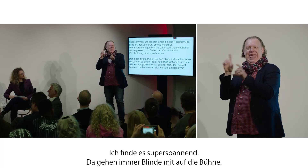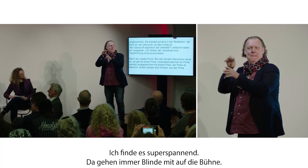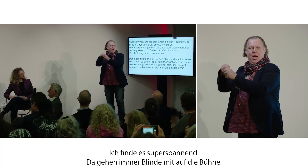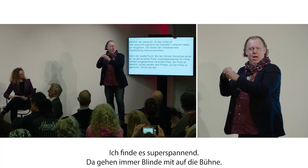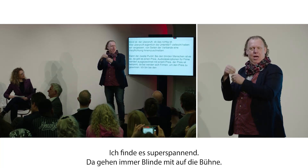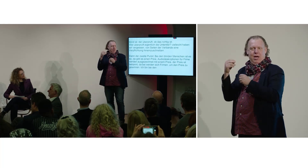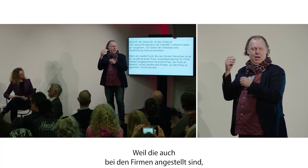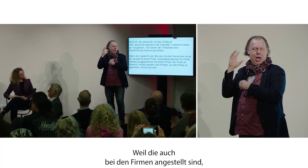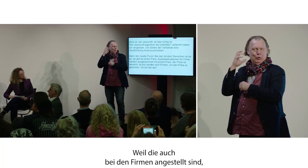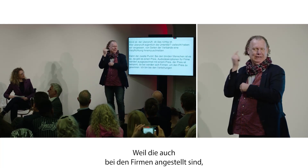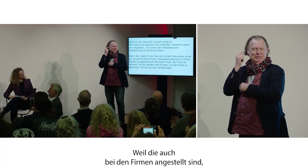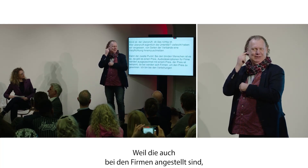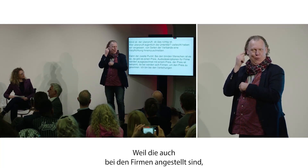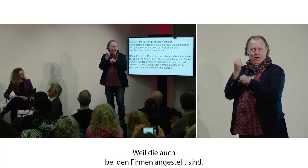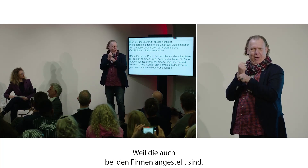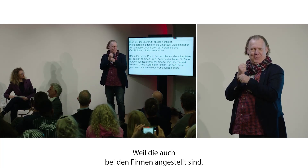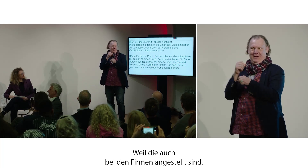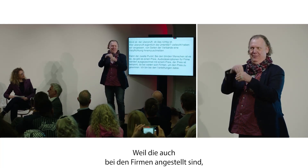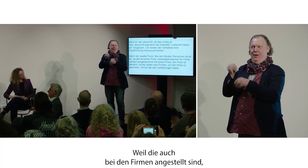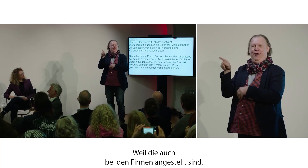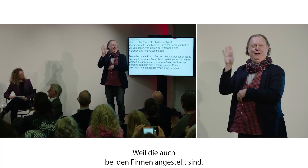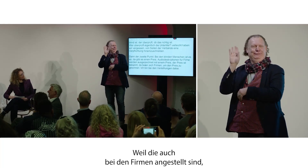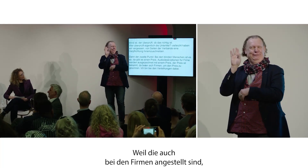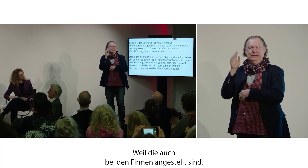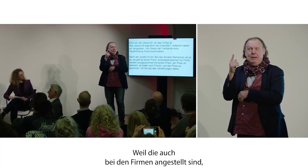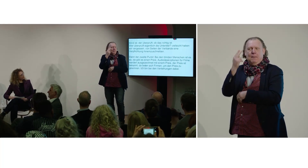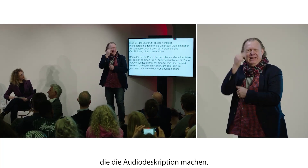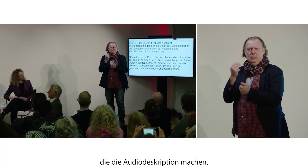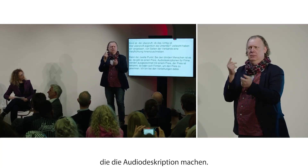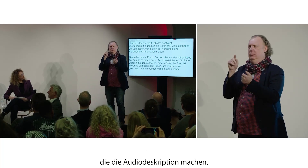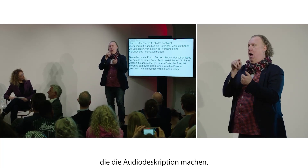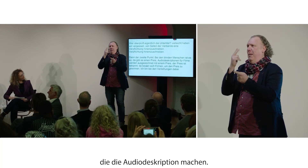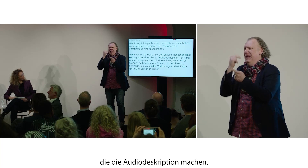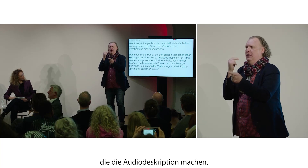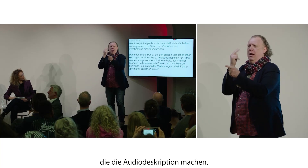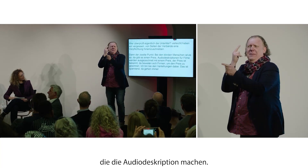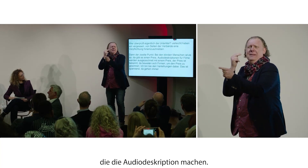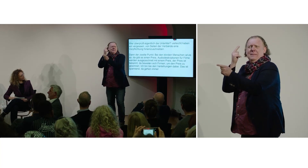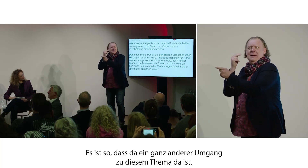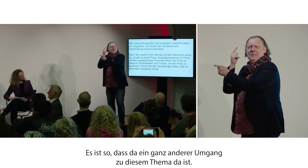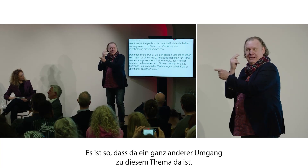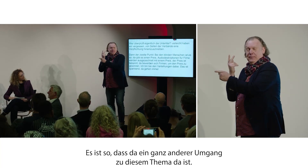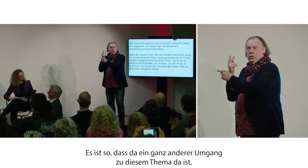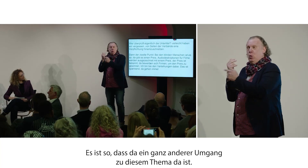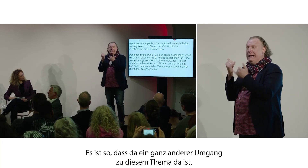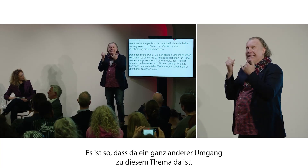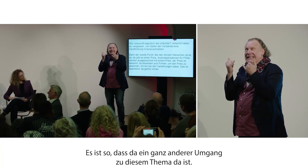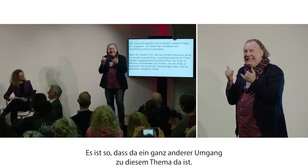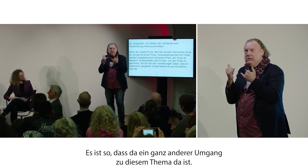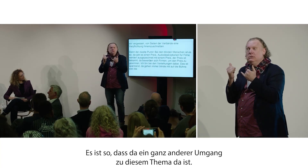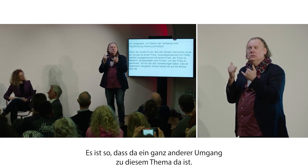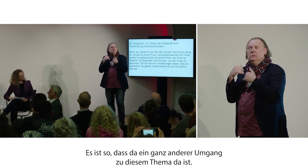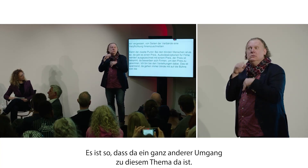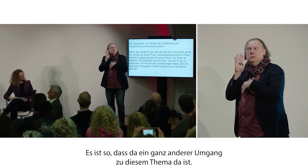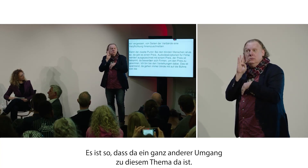Blinde auch mit auf die Bühne, weil die auch bei den Filmen, bei den Firmen angestellt sind, die die Audiodeskription machen. Also es ist so, dass